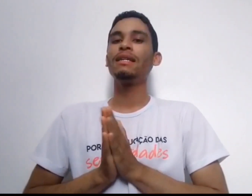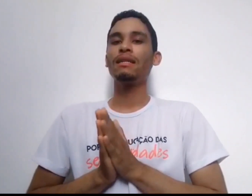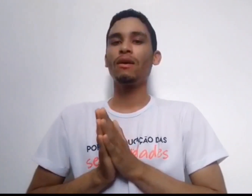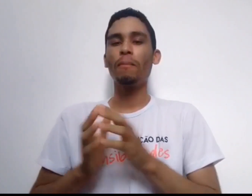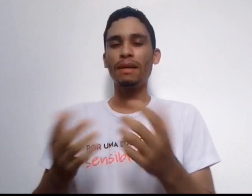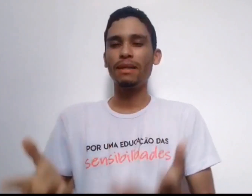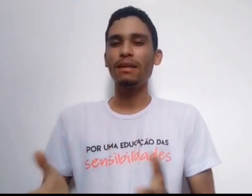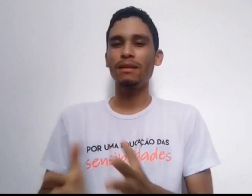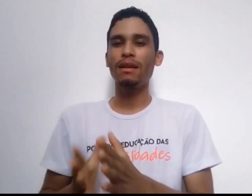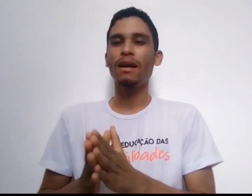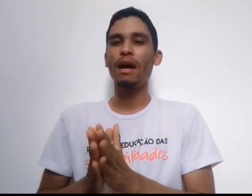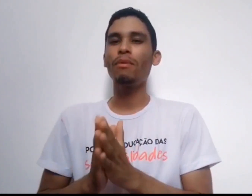essa competência, né,